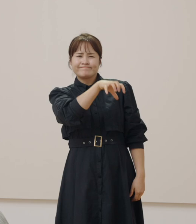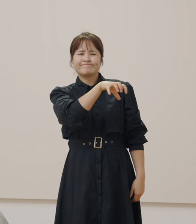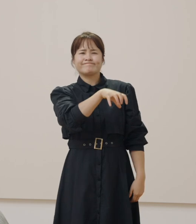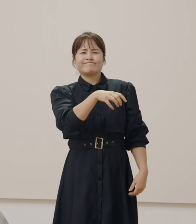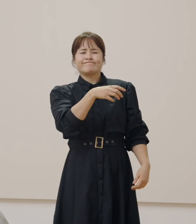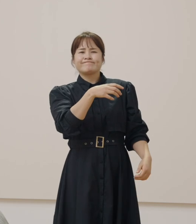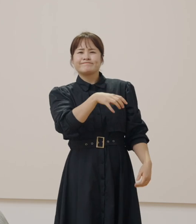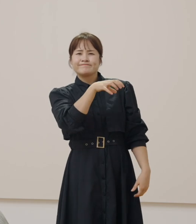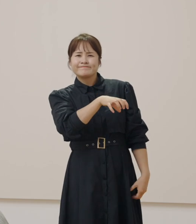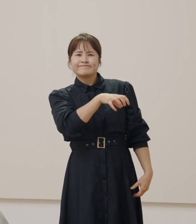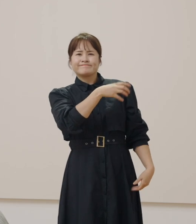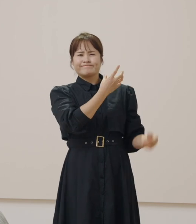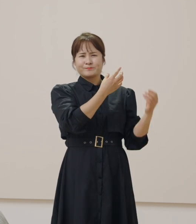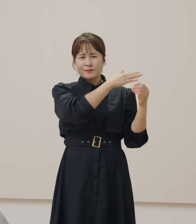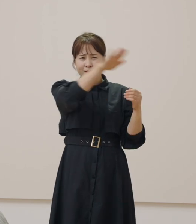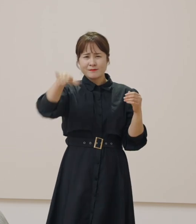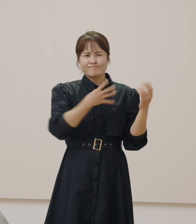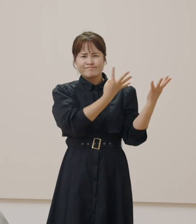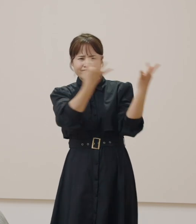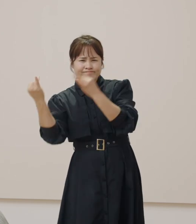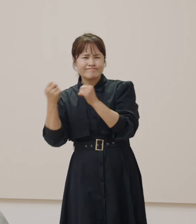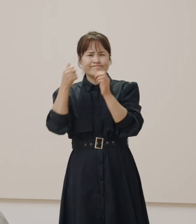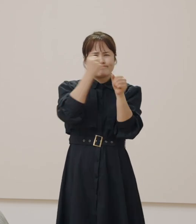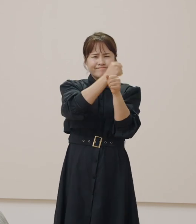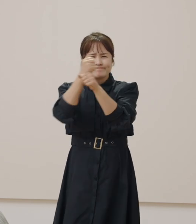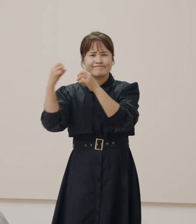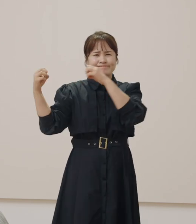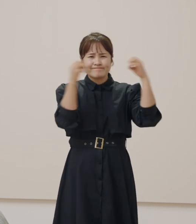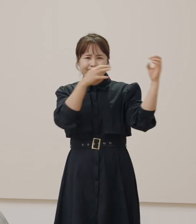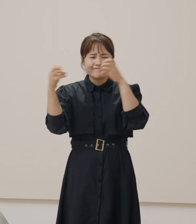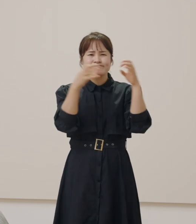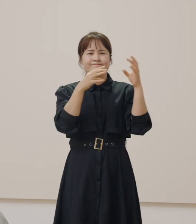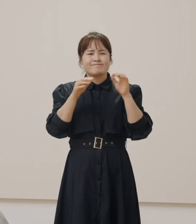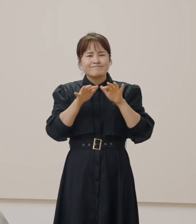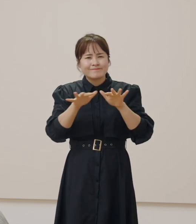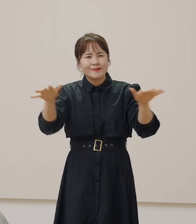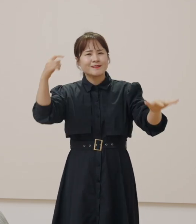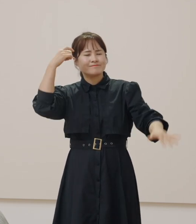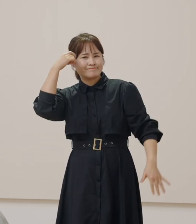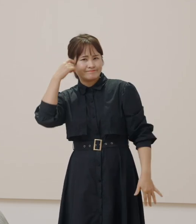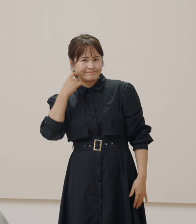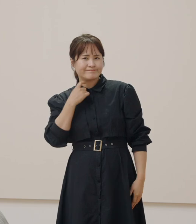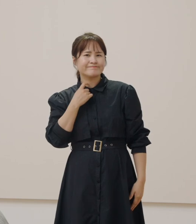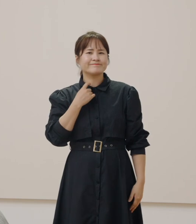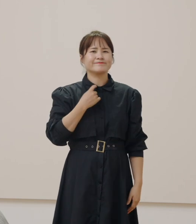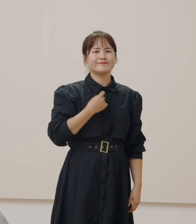이우한 공간에서 우리는 많은 작품들과 대화하고 울림을 느끼게 됩니다.